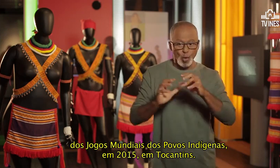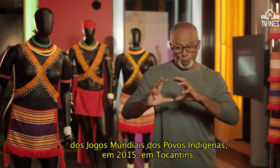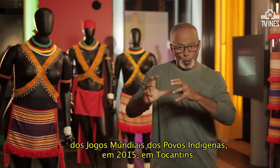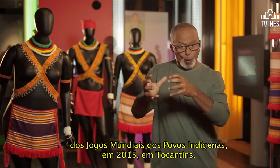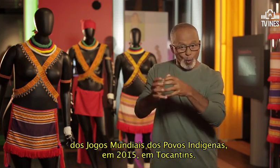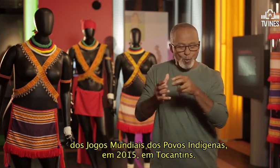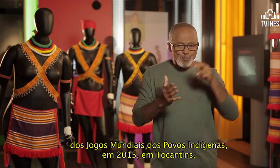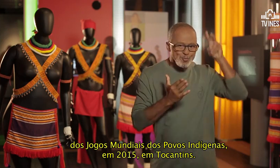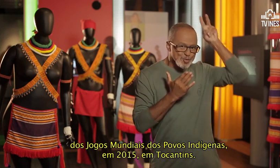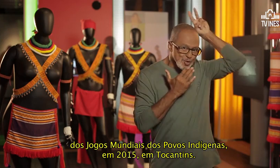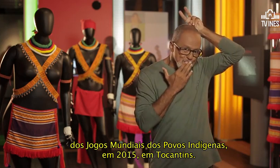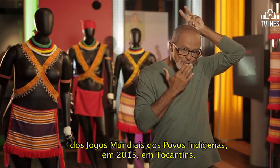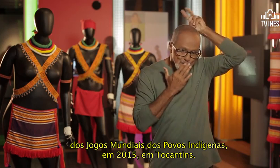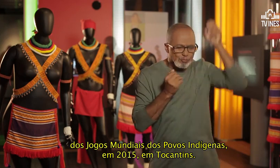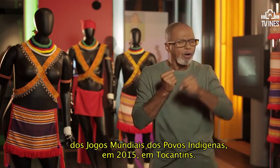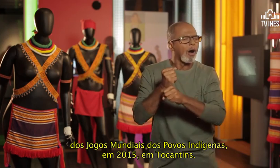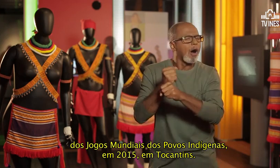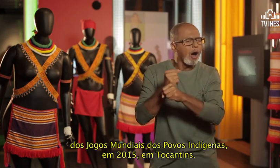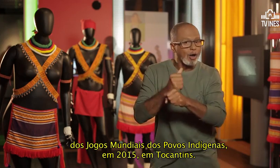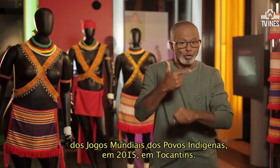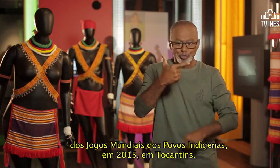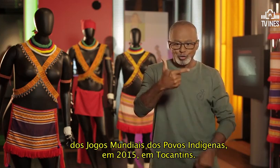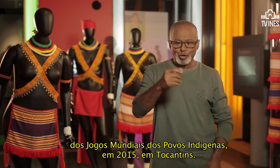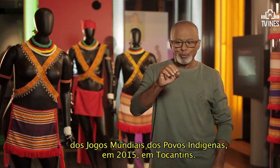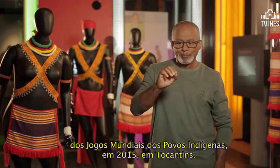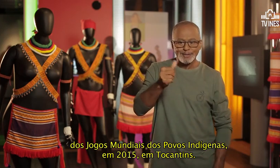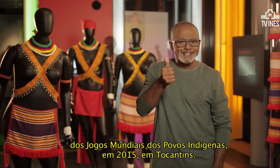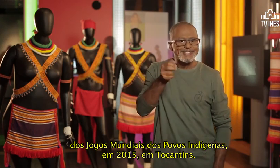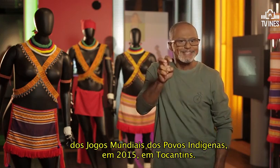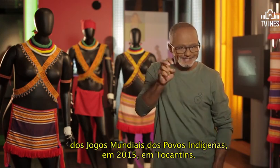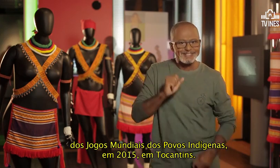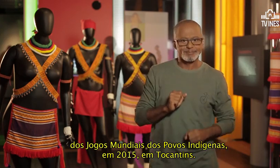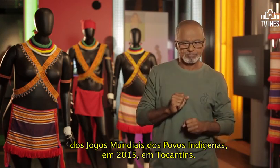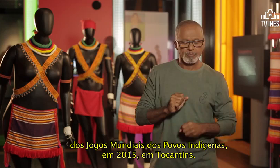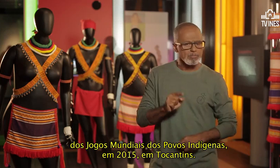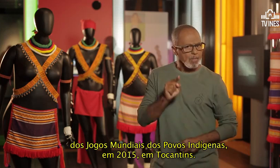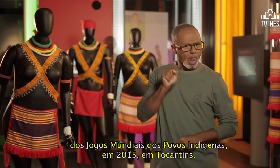Povos Indígenas em 2015 em Tocantins.